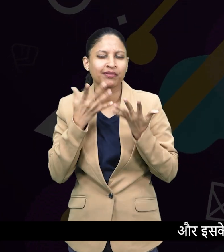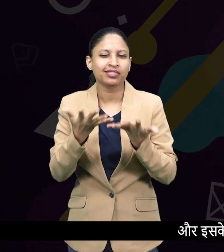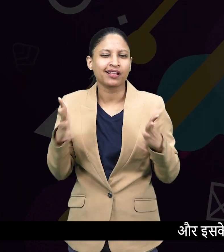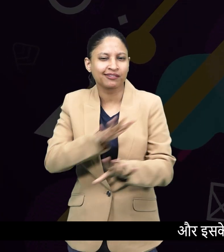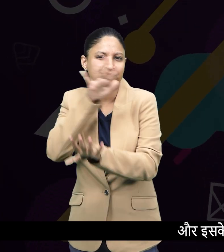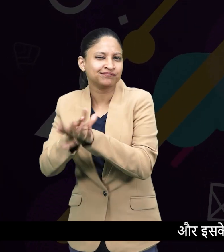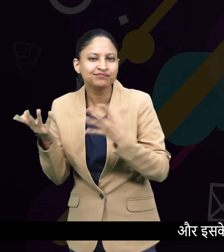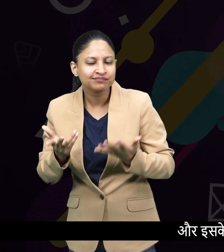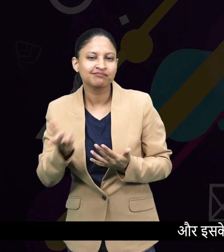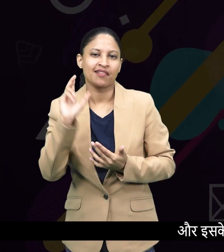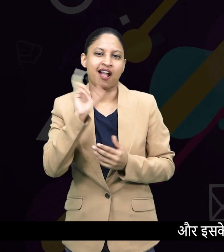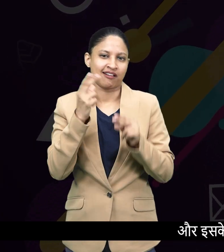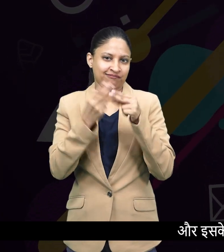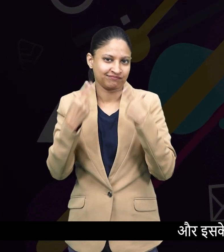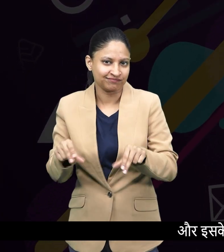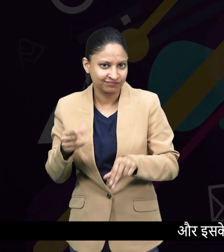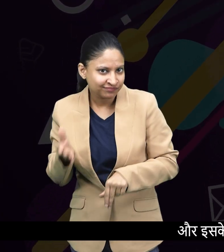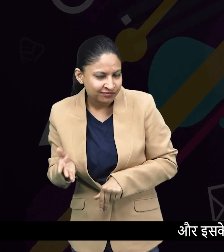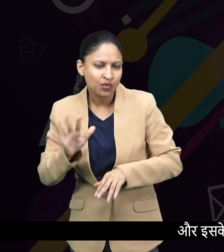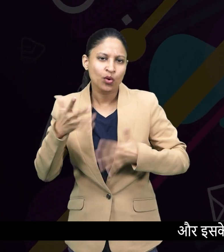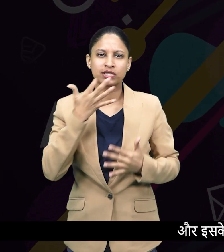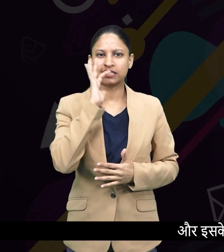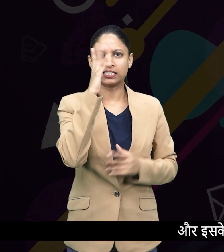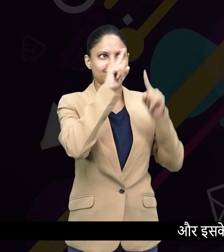और इसके उदाहरण अंडा या आईना है।